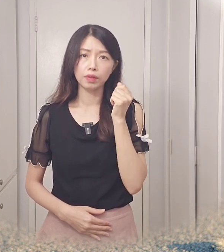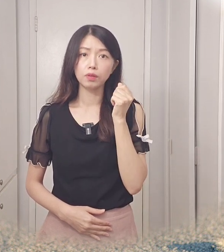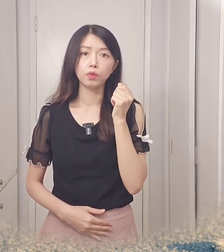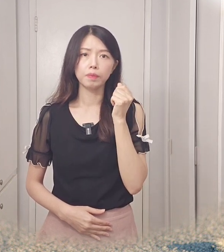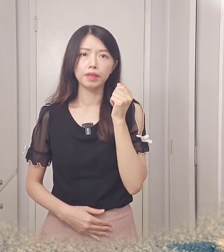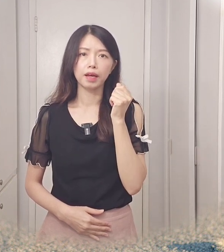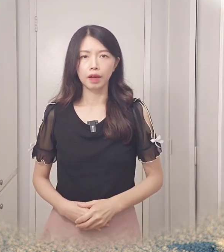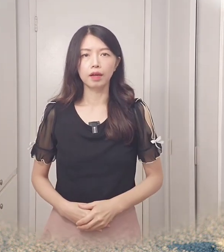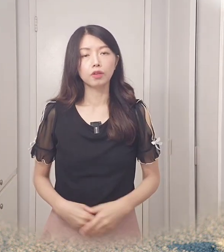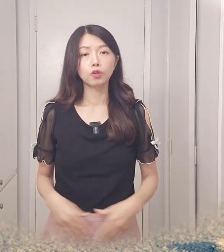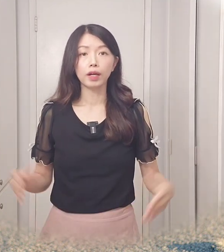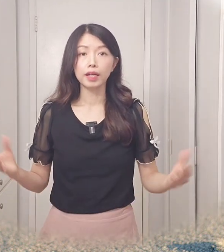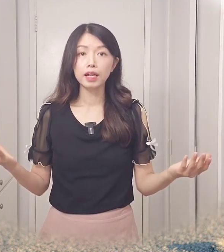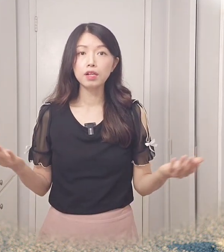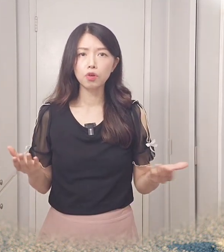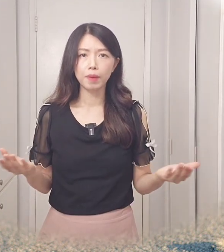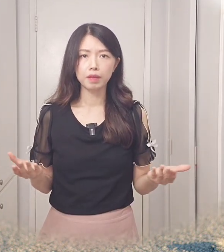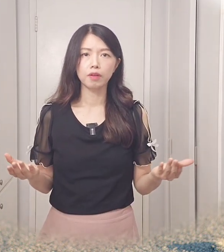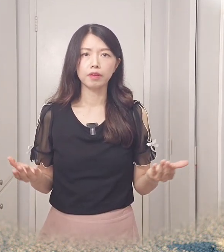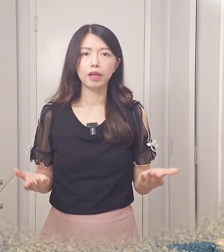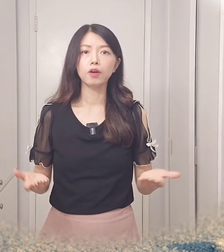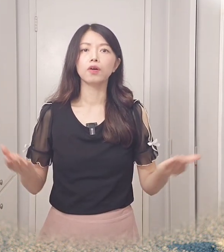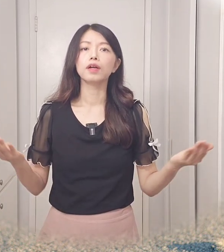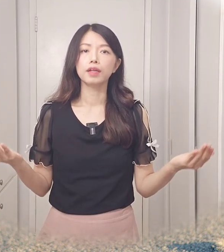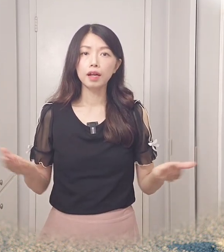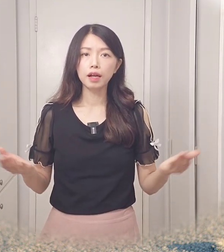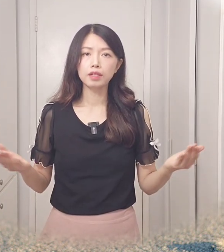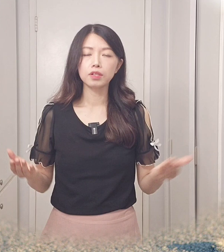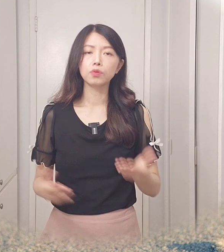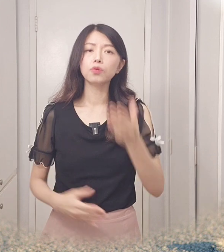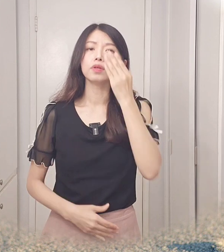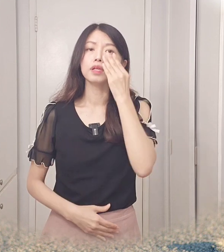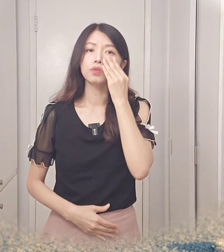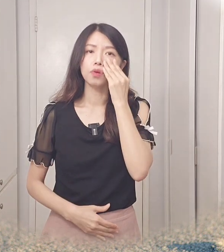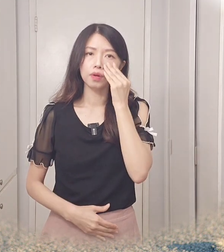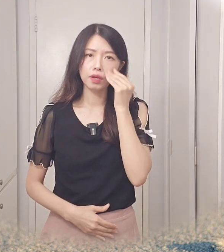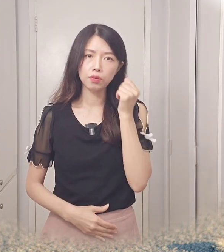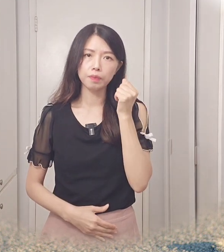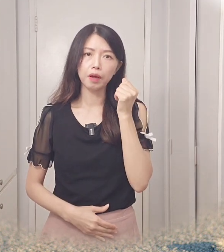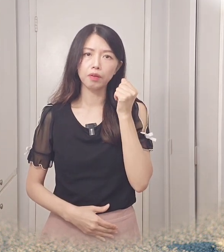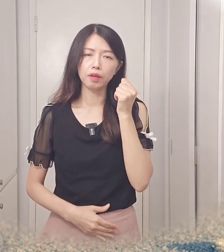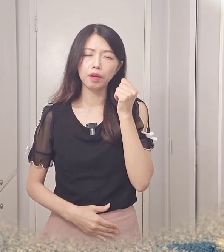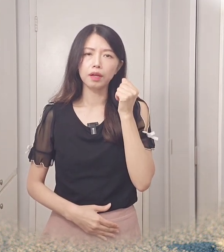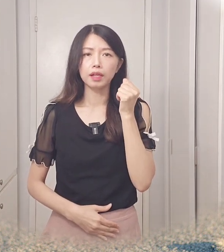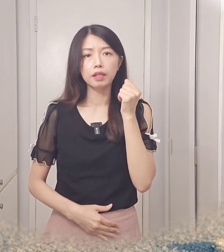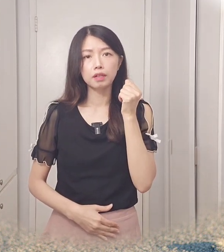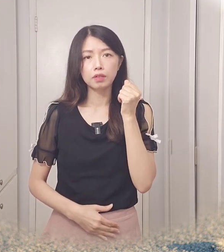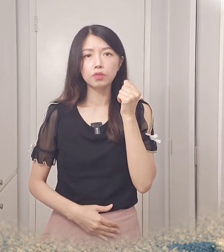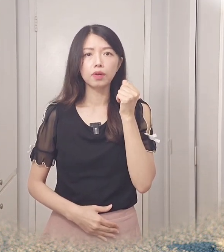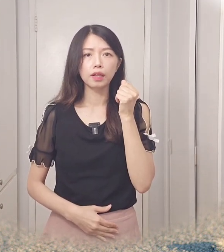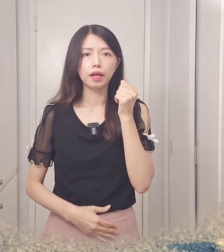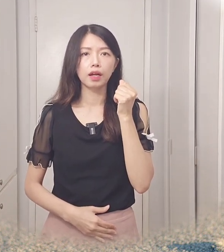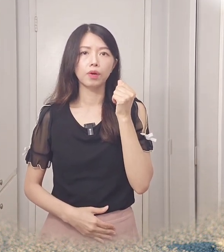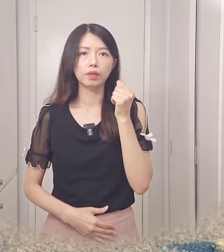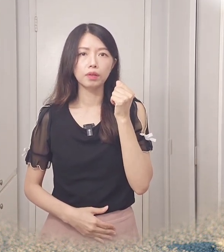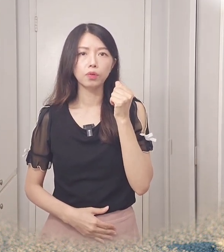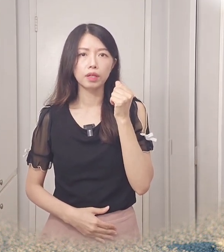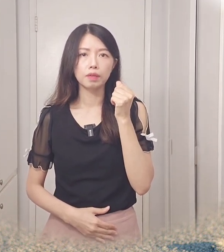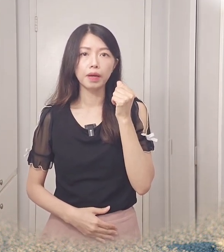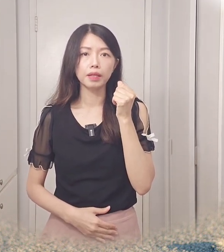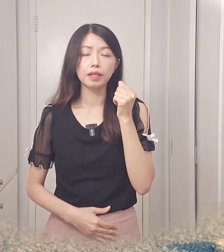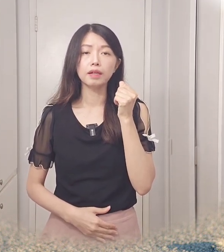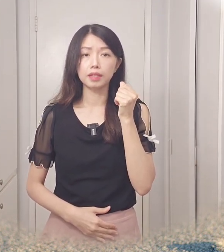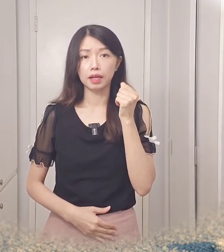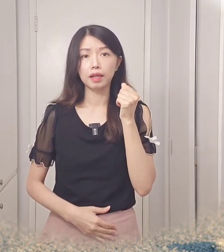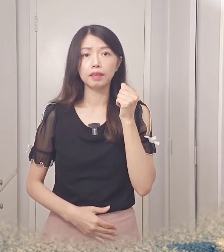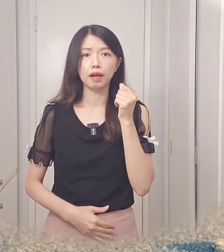능숙하다라고 한 뜻도 됩니다. 그리고 아까 일수어 말씀드렸는데요. 일을 하시고 이 수어를 해주시면 일이 능숙하다라고 한 뜻도